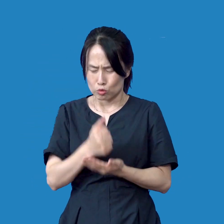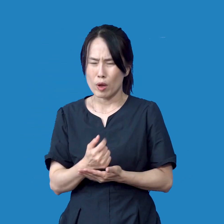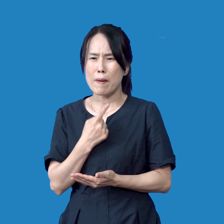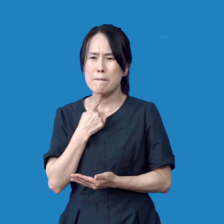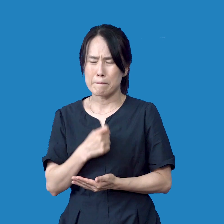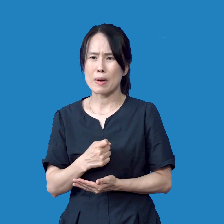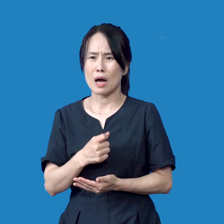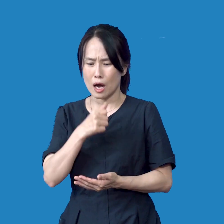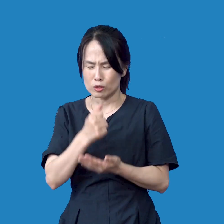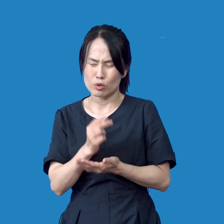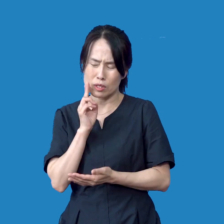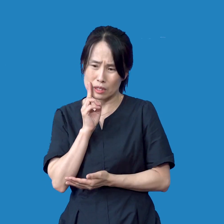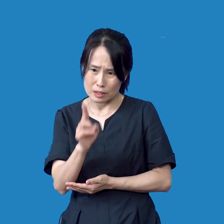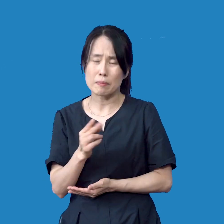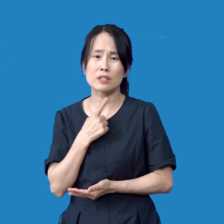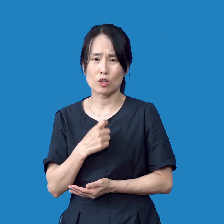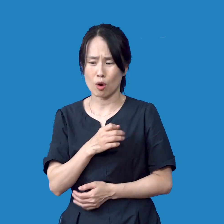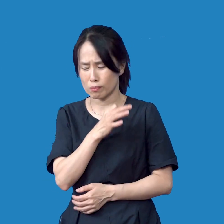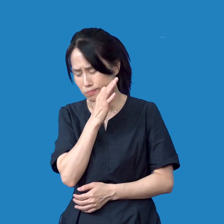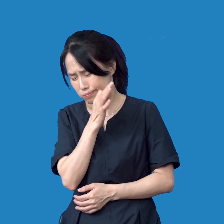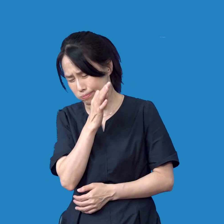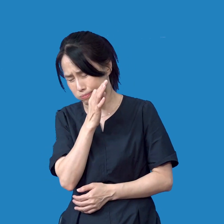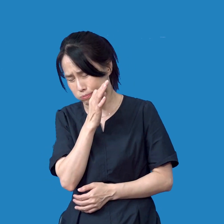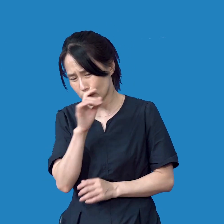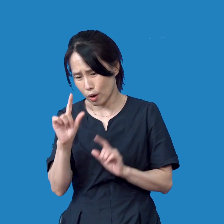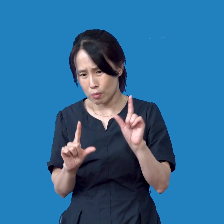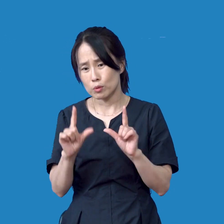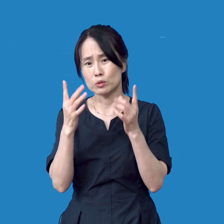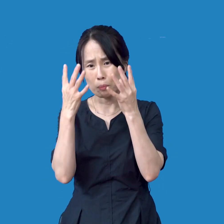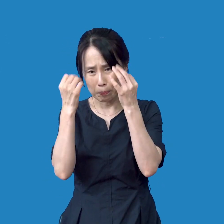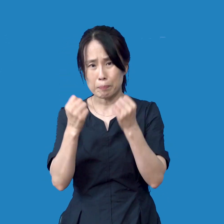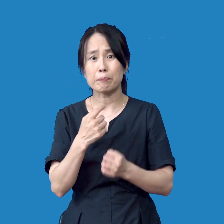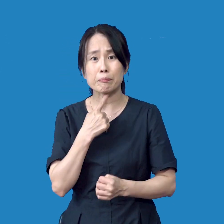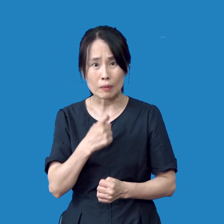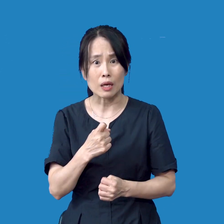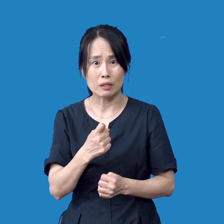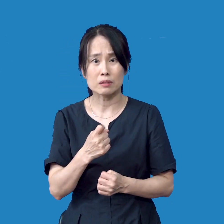죄인이었습니까? 부끄럽고 창피한 모습이 얼마나 많았습니까?